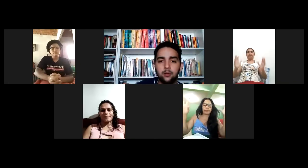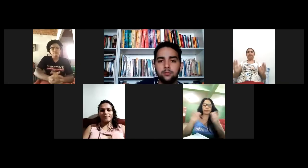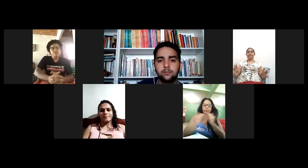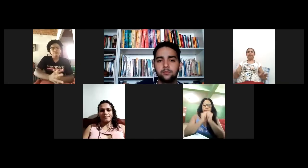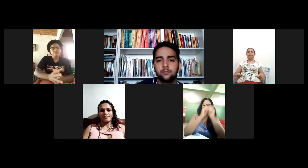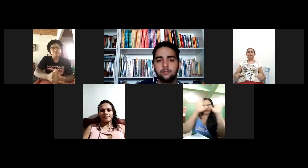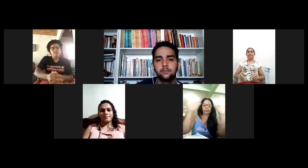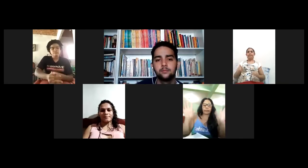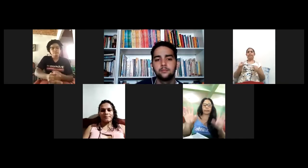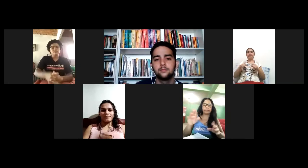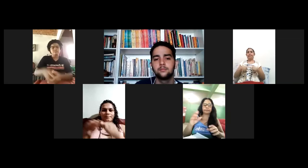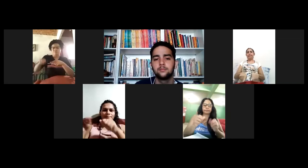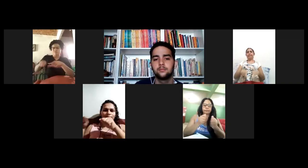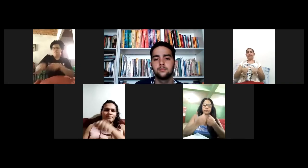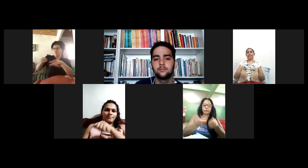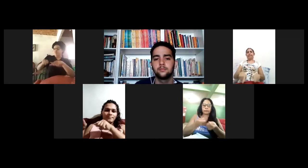tentação,